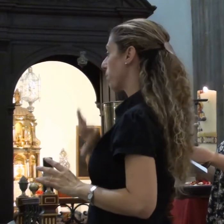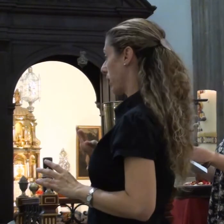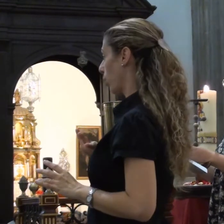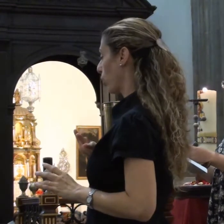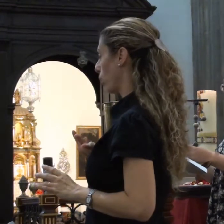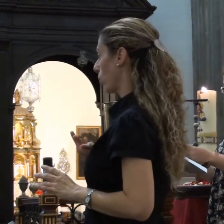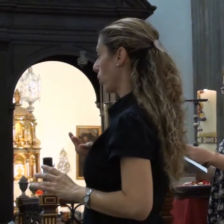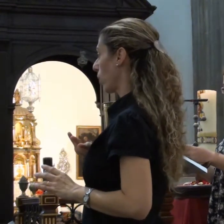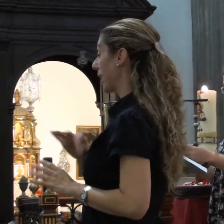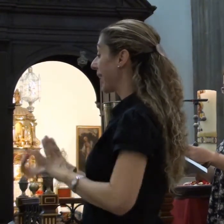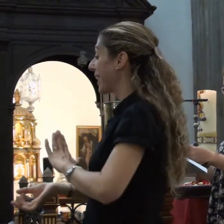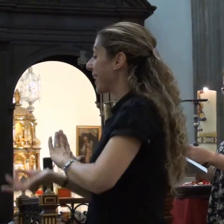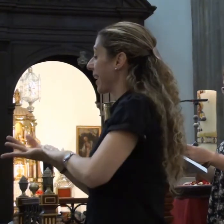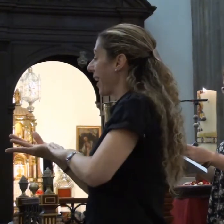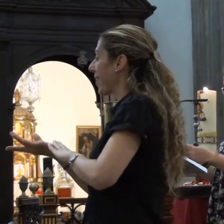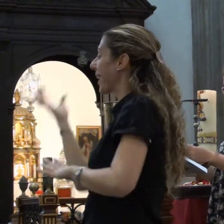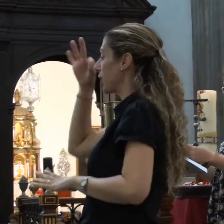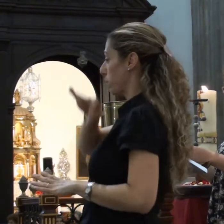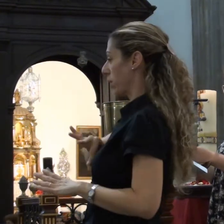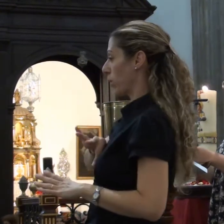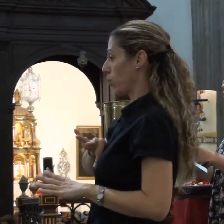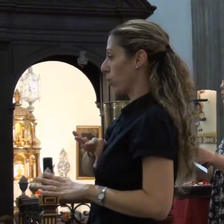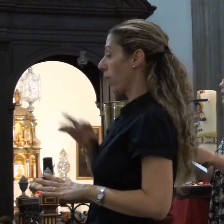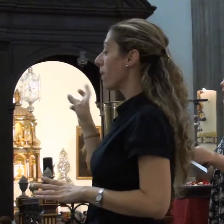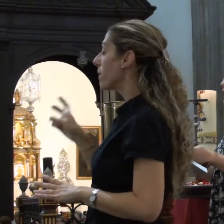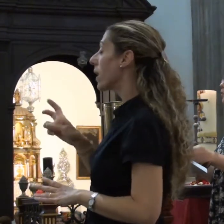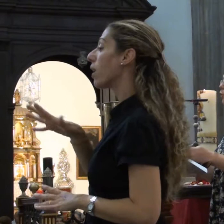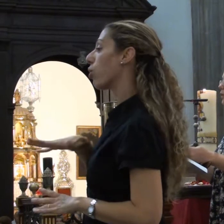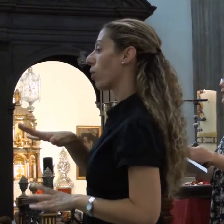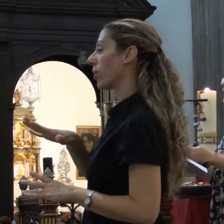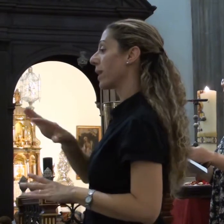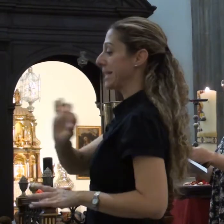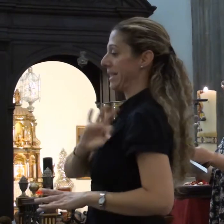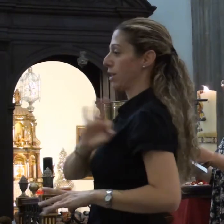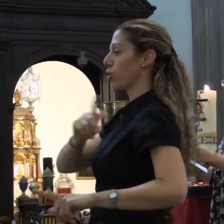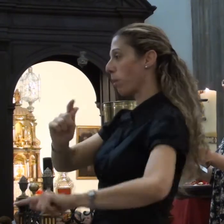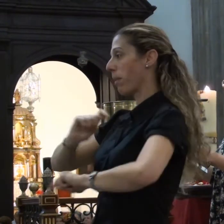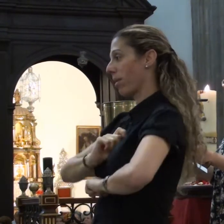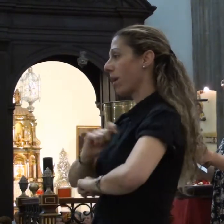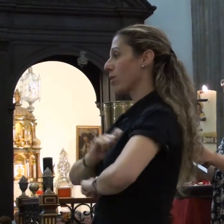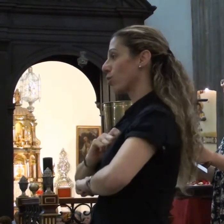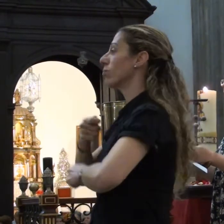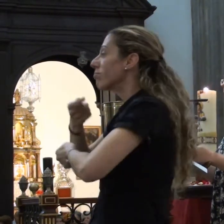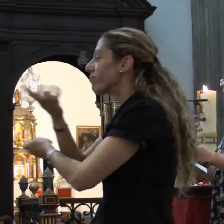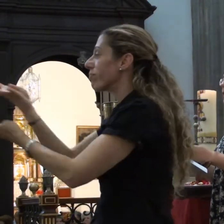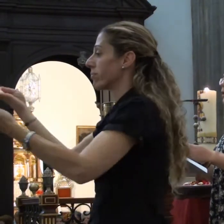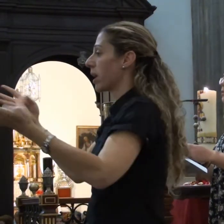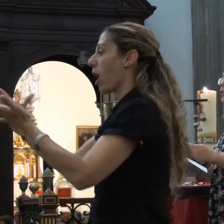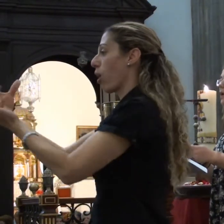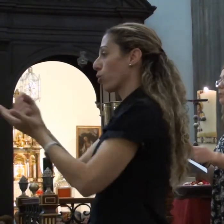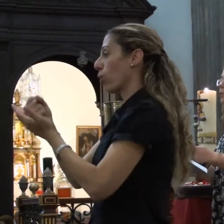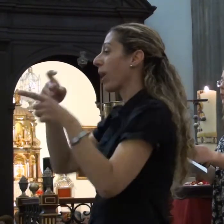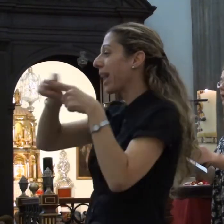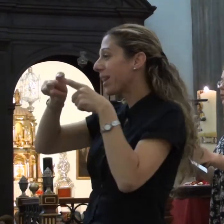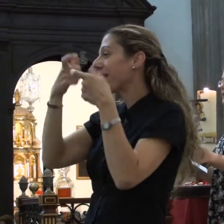los frutos del espíritu que se derivan de la presencia del Señor en todas las realidades eclesiales